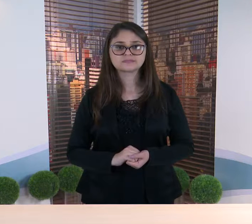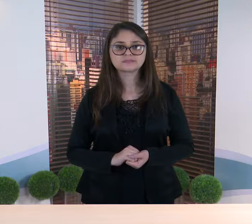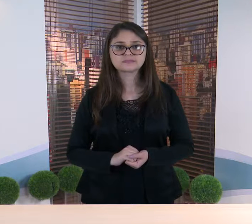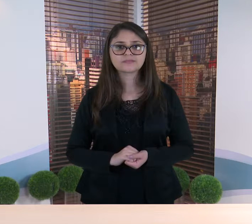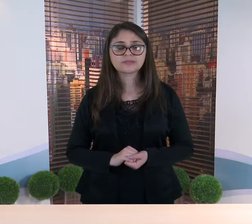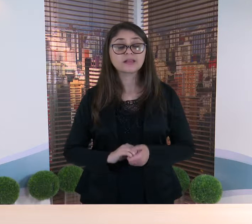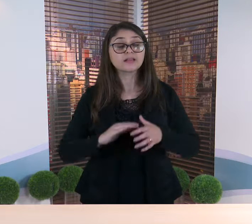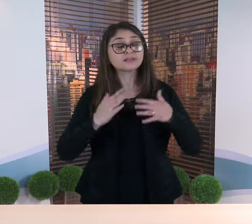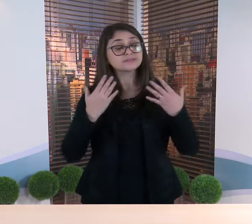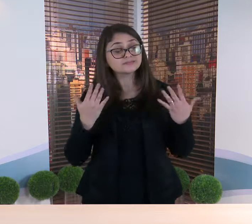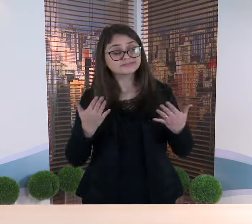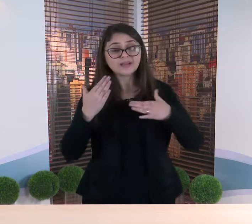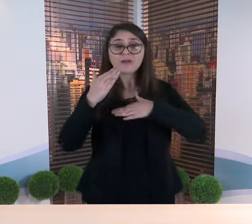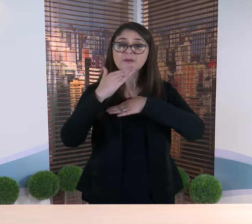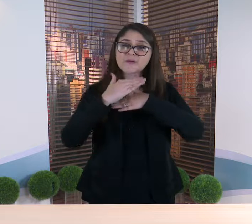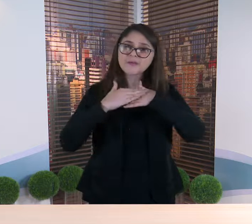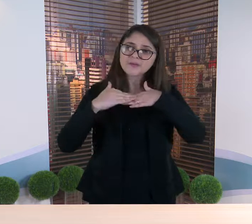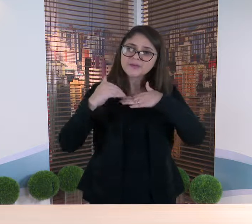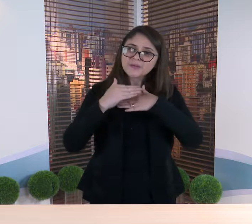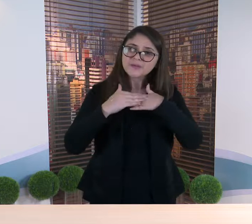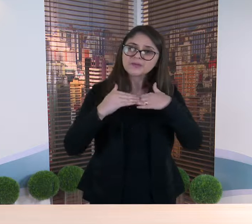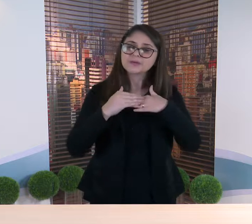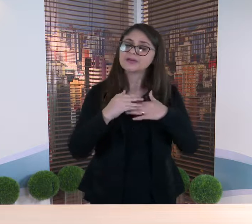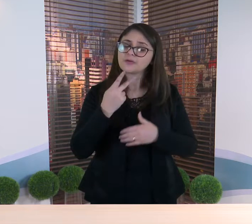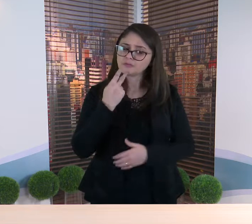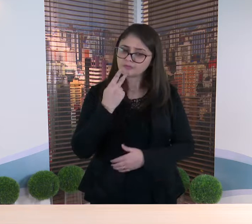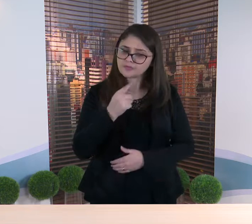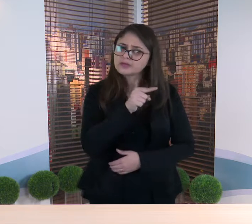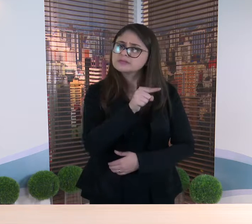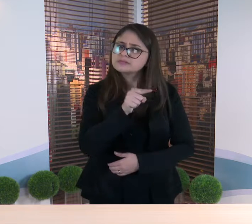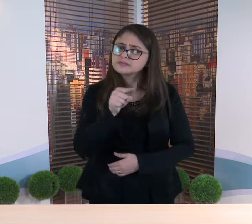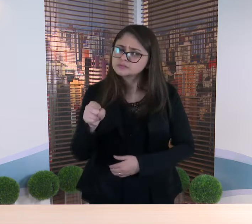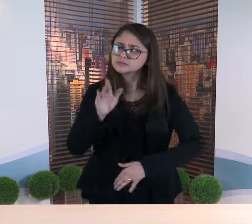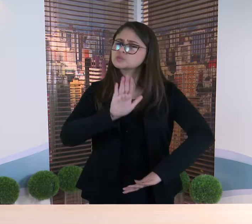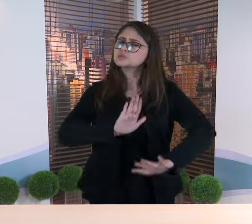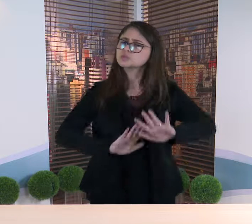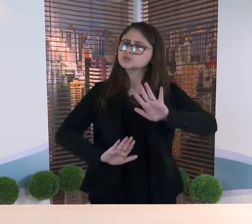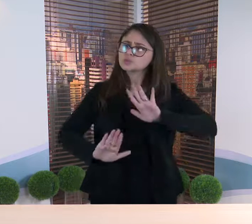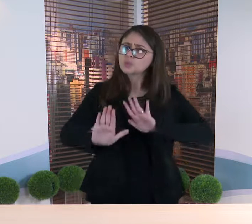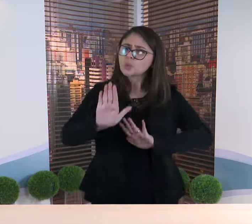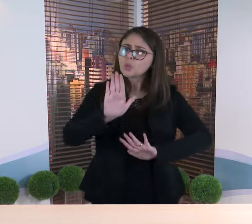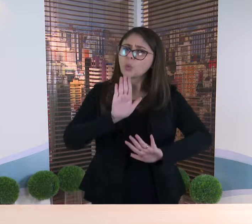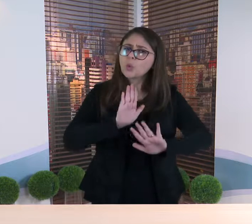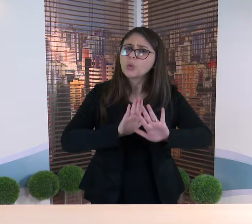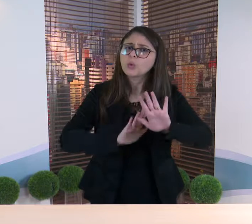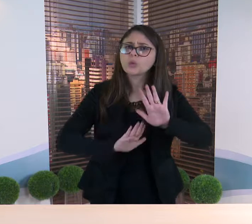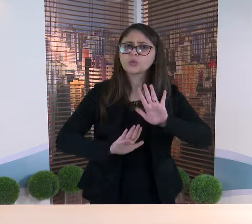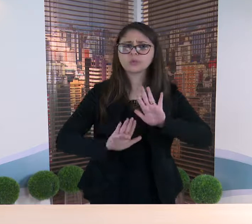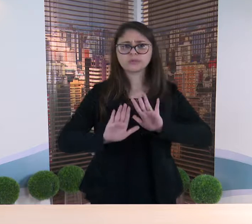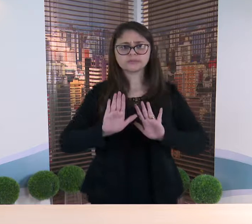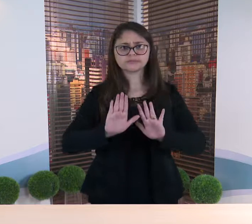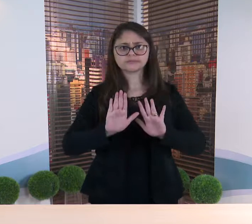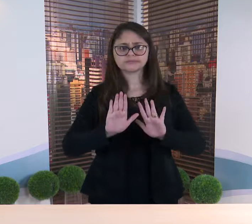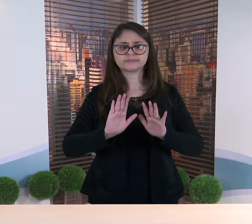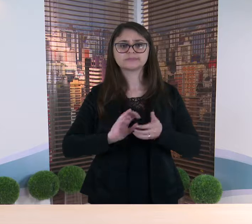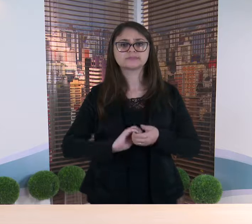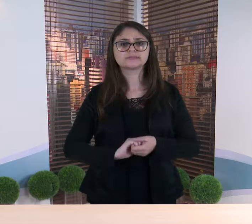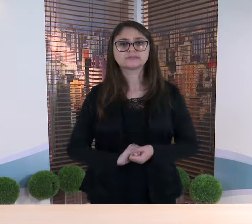Assim, com muito carinho, eu insisto, precisamos ter muito cuidado com esses ventos de doutrina.